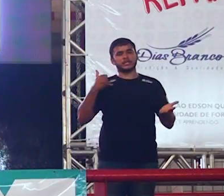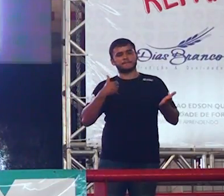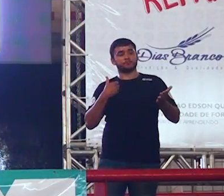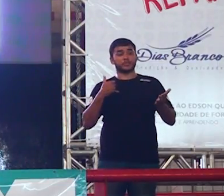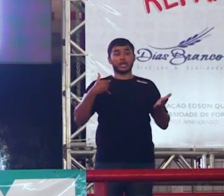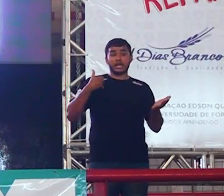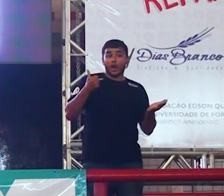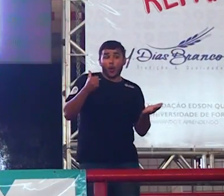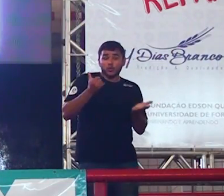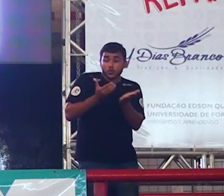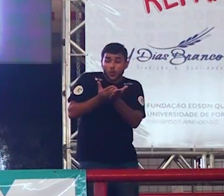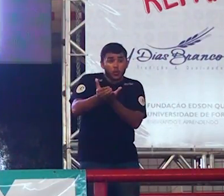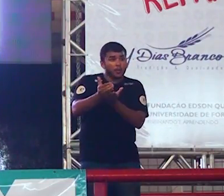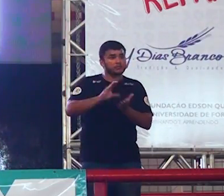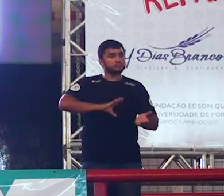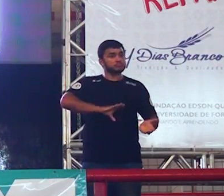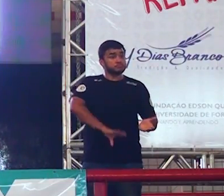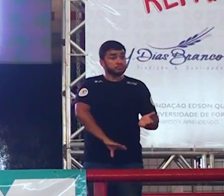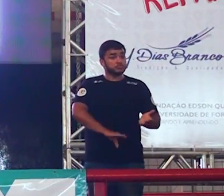dos 11 anos.